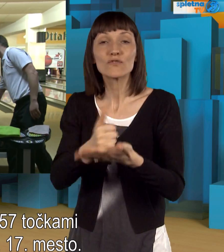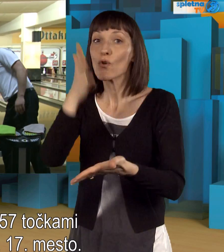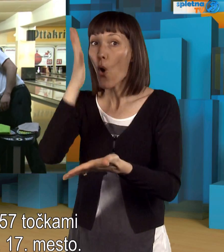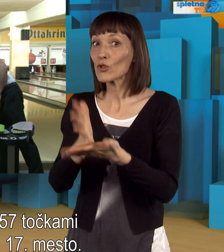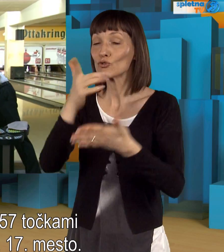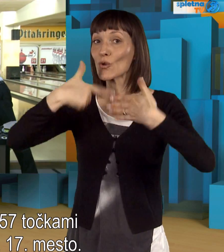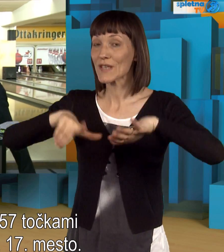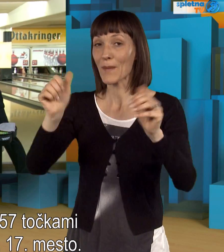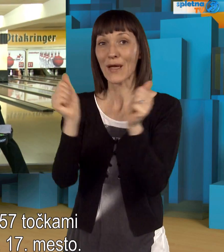mesto.